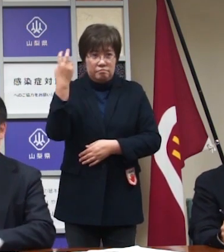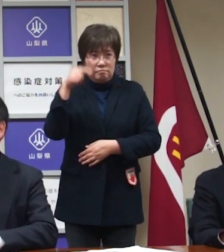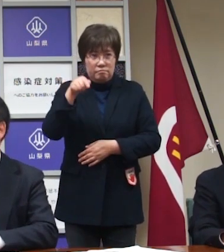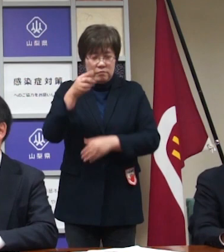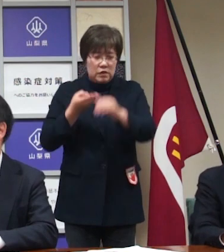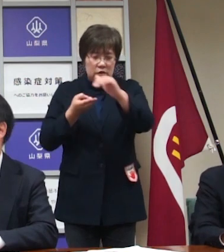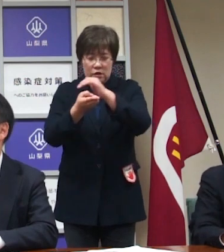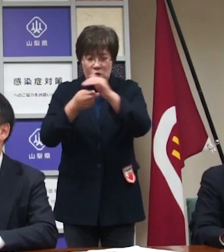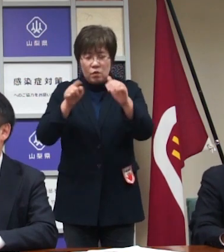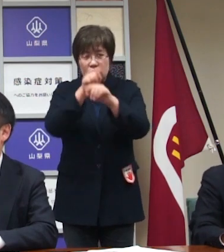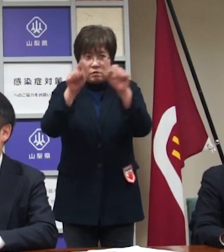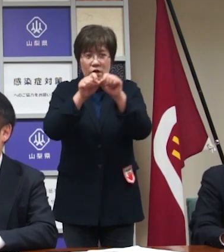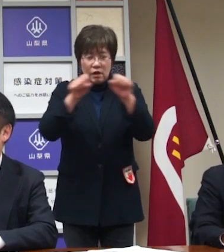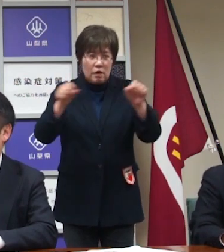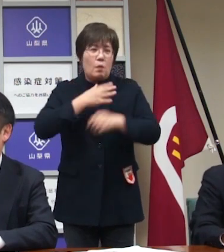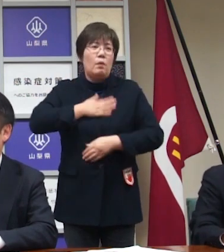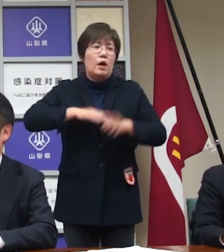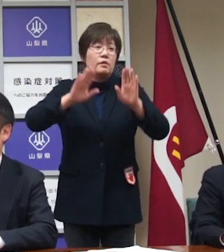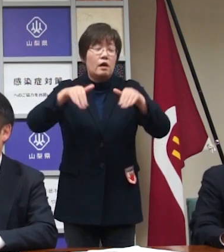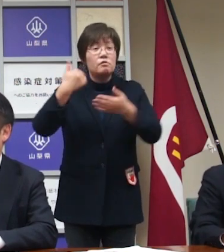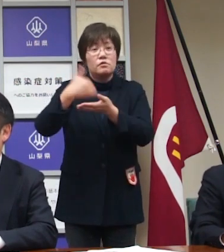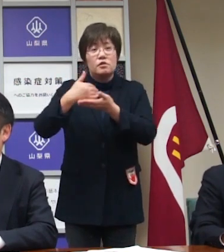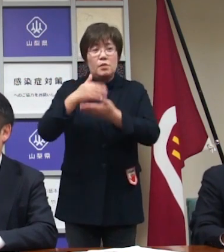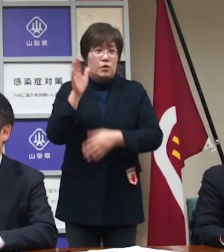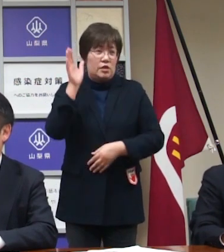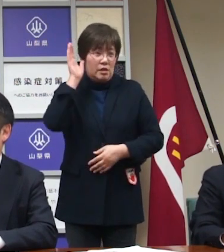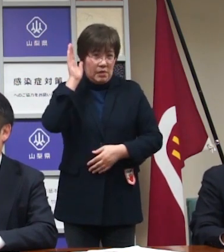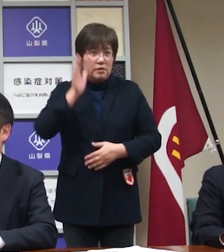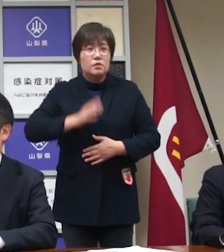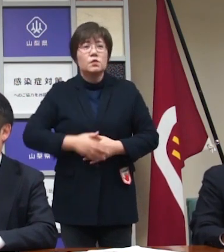CT 上あったということを聞いています。